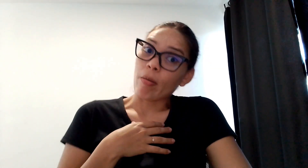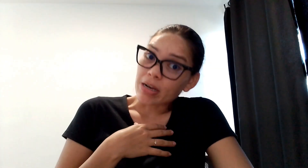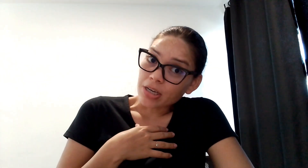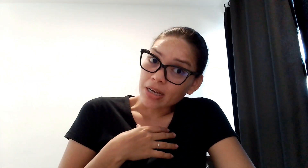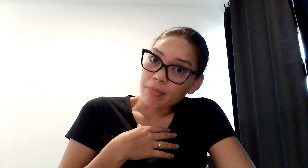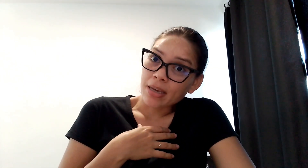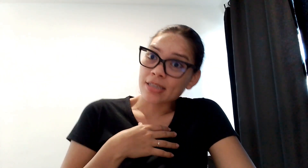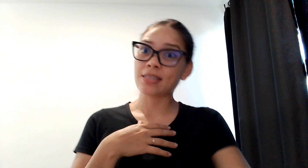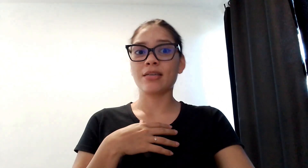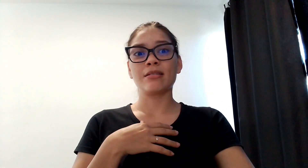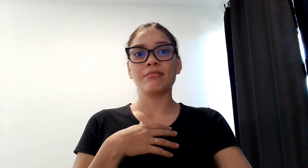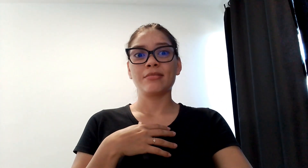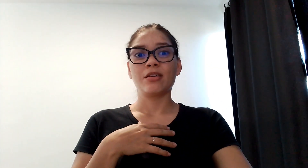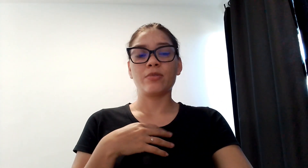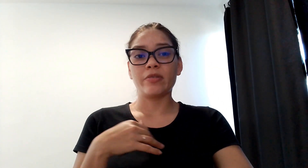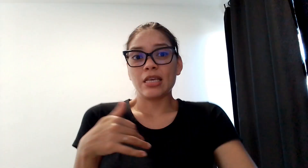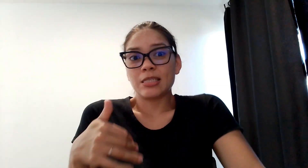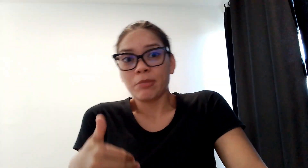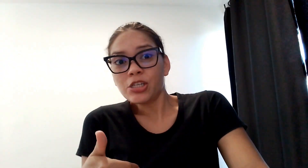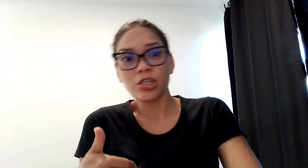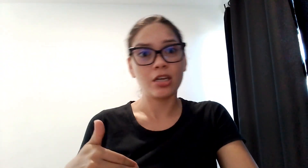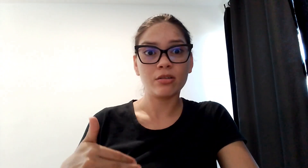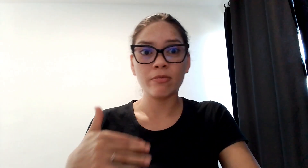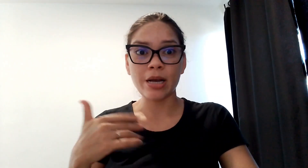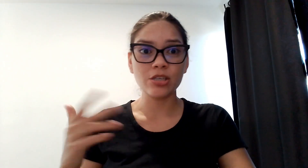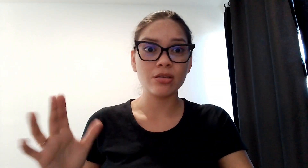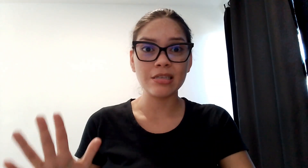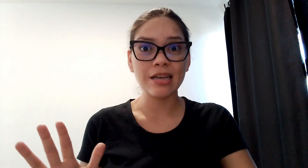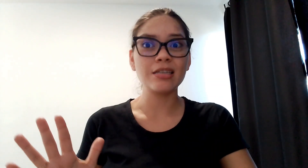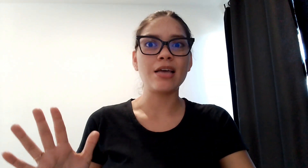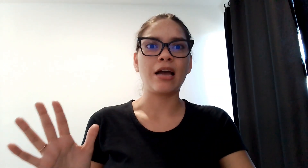abaixar a cabeça. Você vai ter que se mexer, não basta só sinalizar.